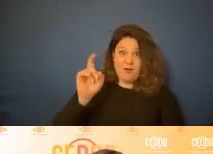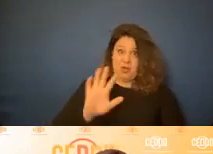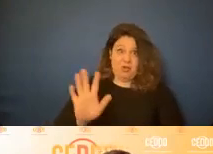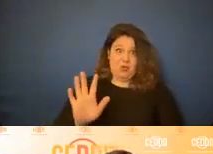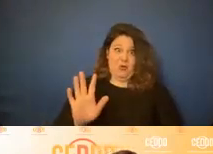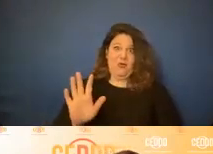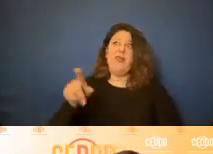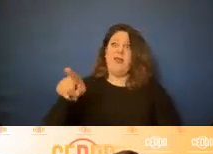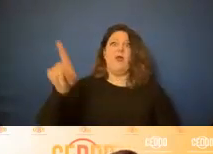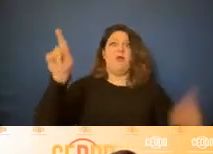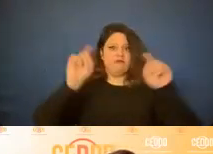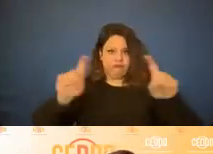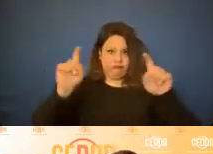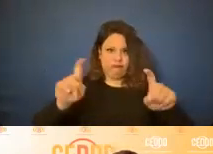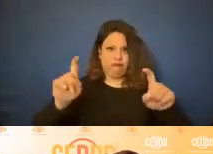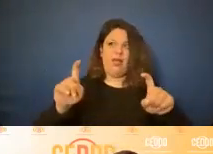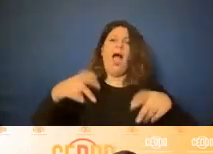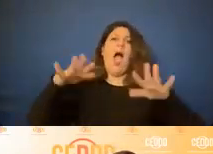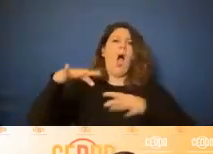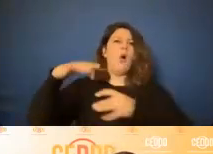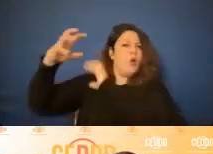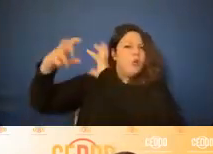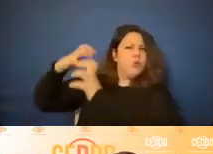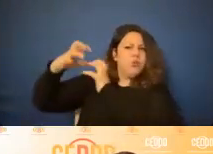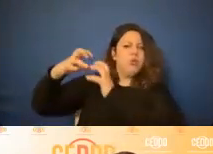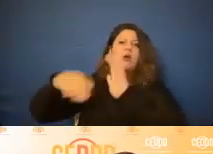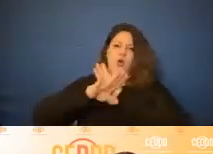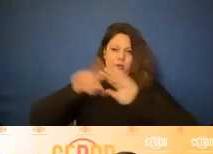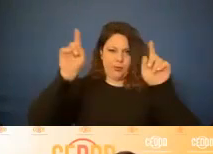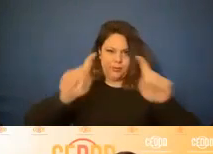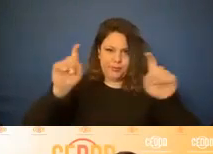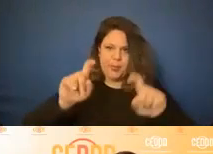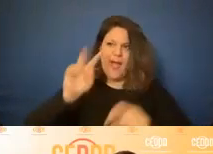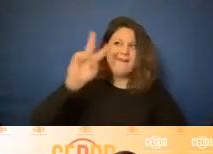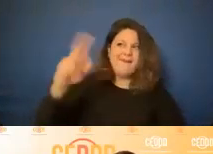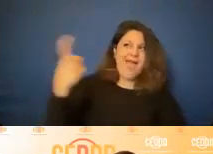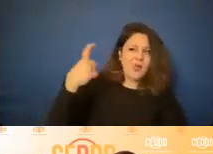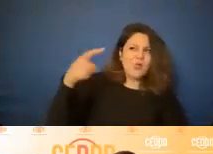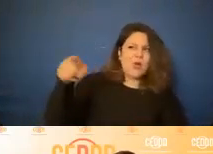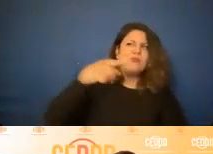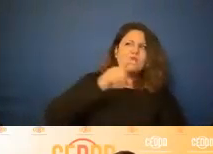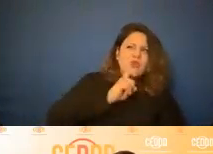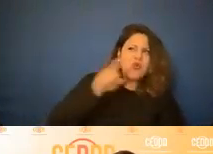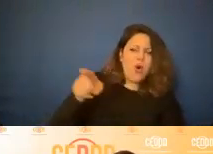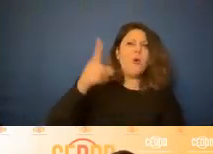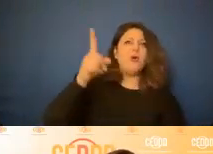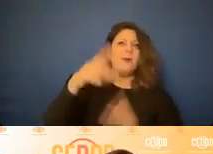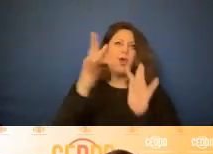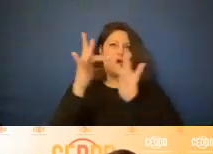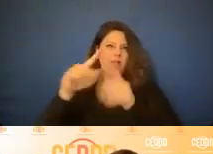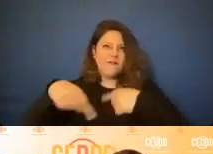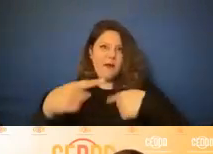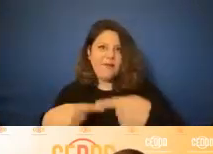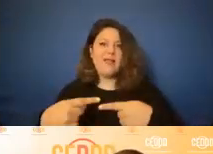ruido que hay de fondo, ver al alumno, saber cómo es, quién son las familias y ver todas las